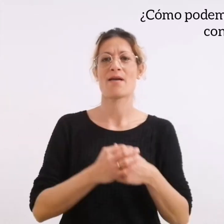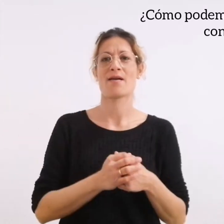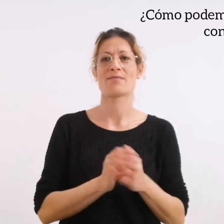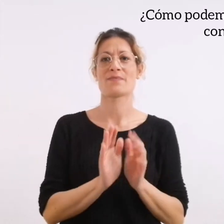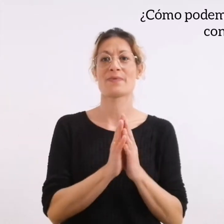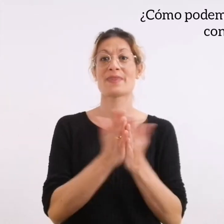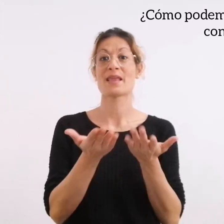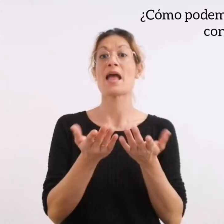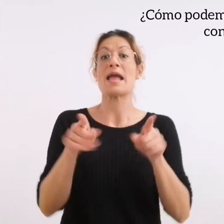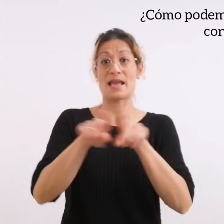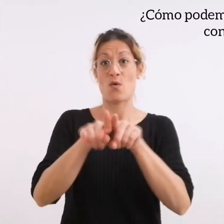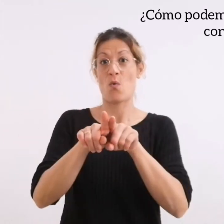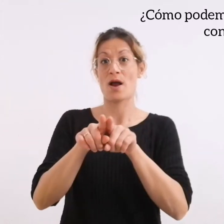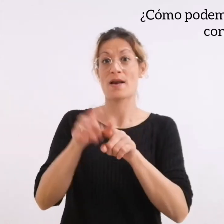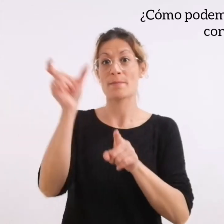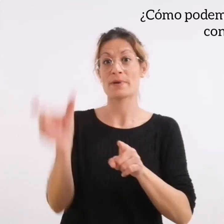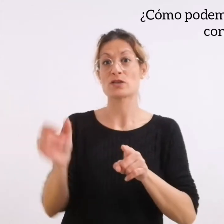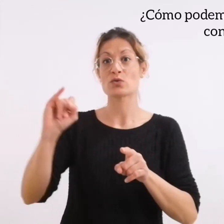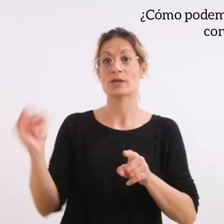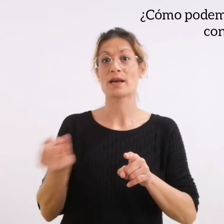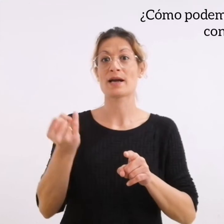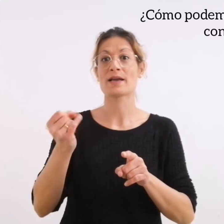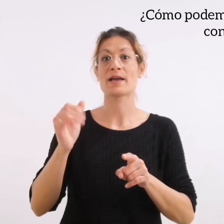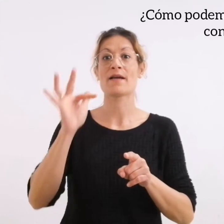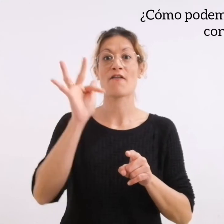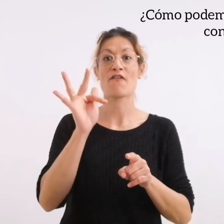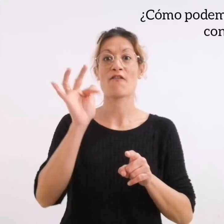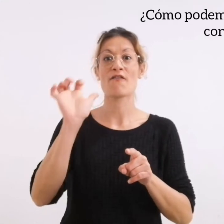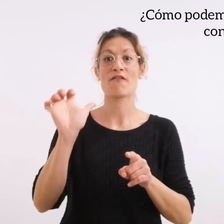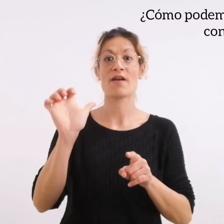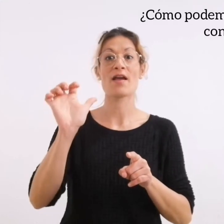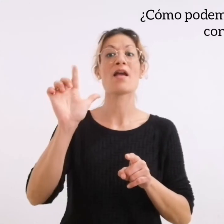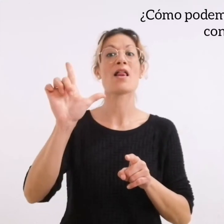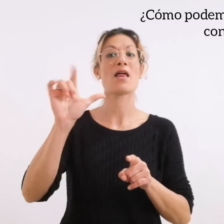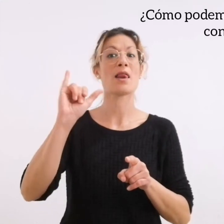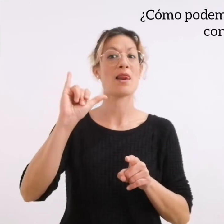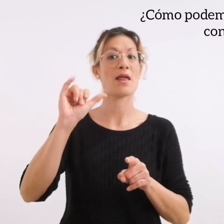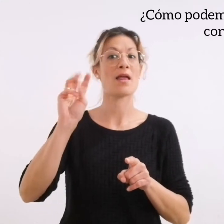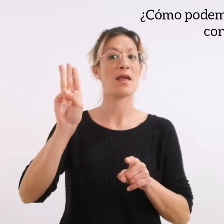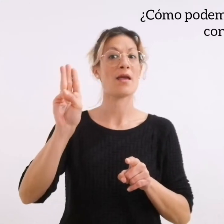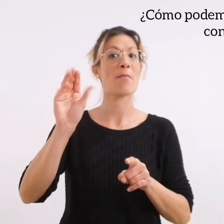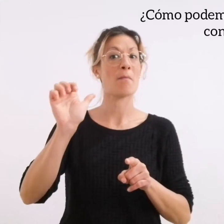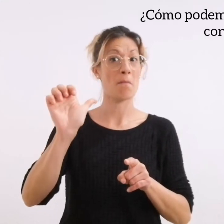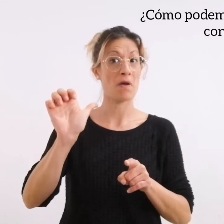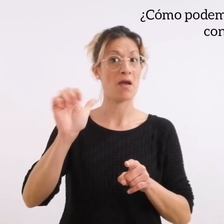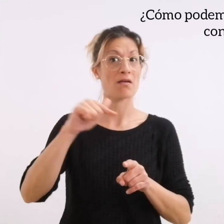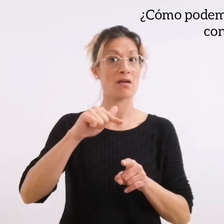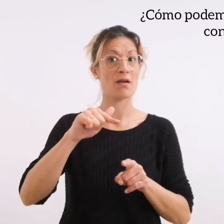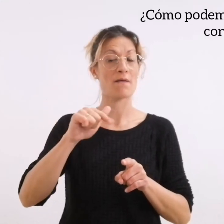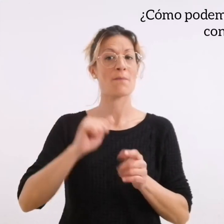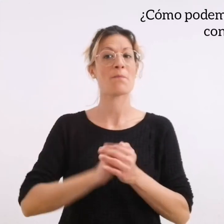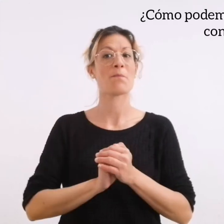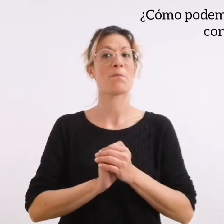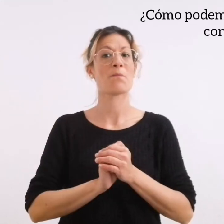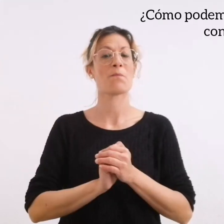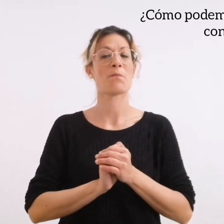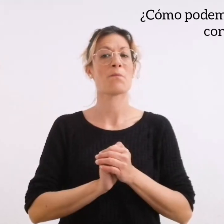era una persona de fe, una persona llena del Espíritu Santo. Dice la palabra que a través de ese esparcimiento de